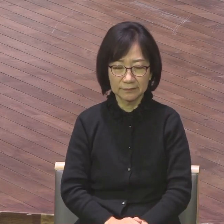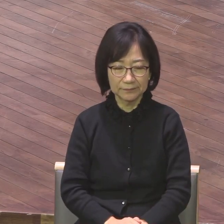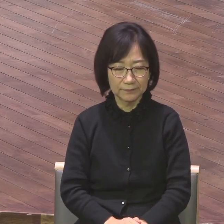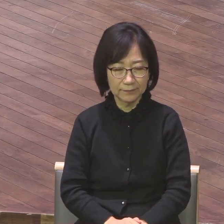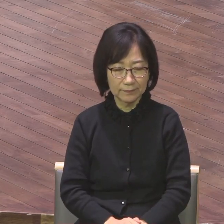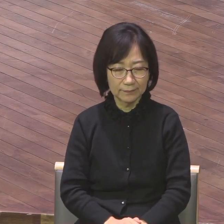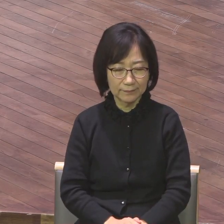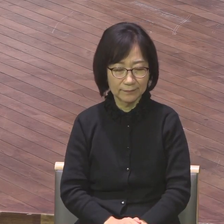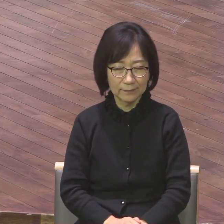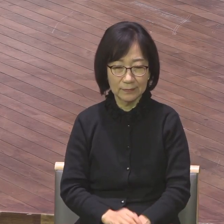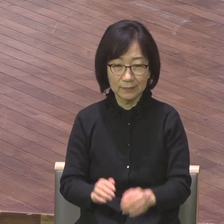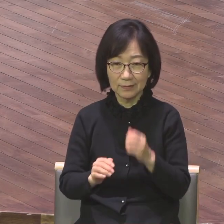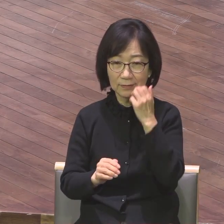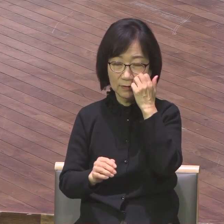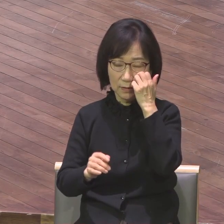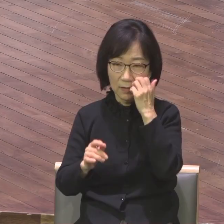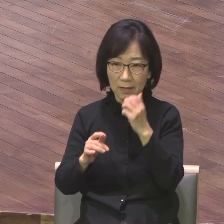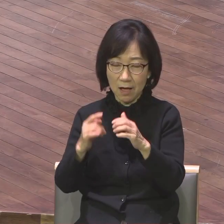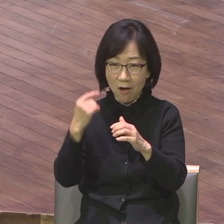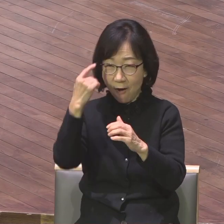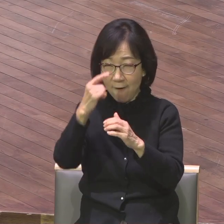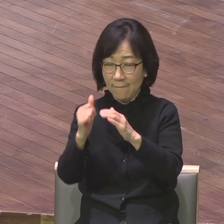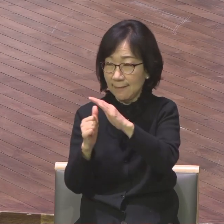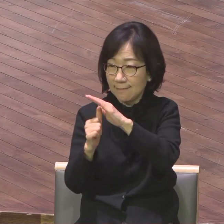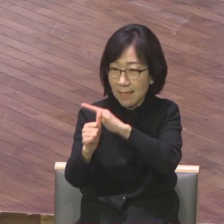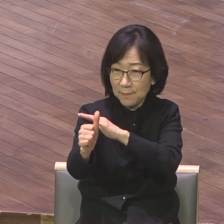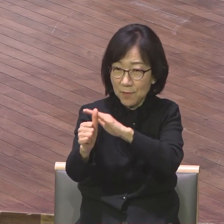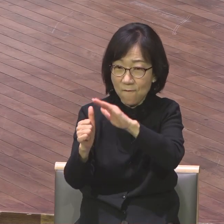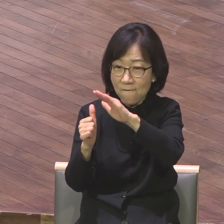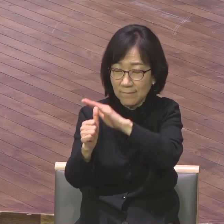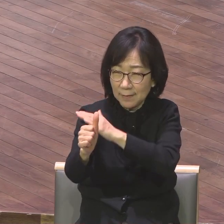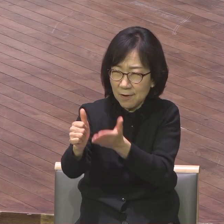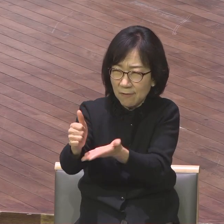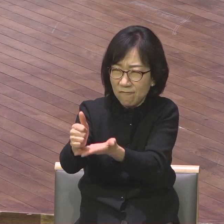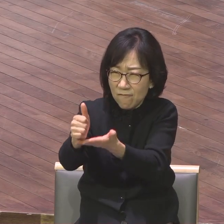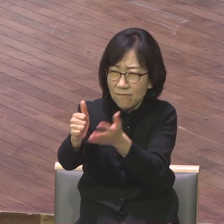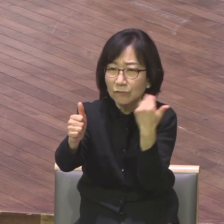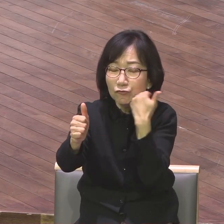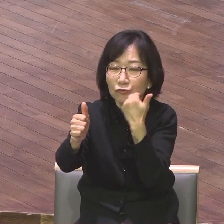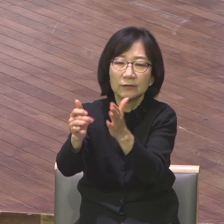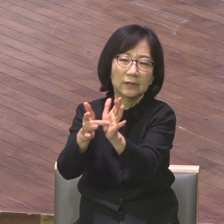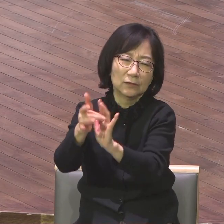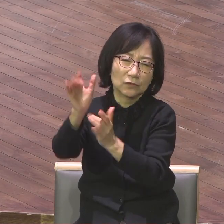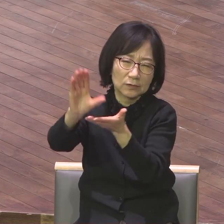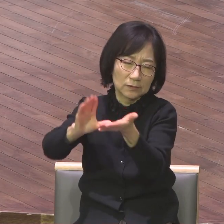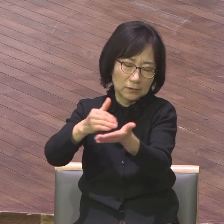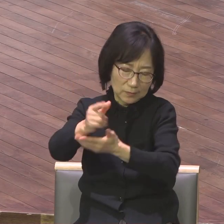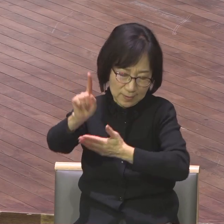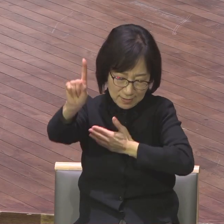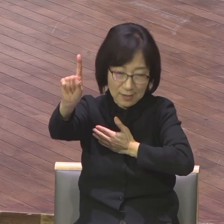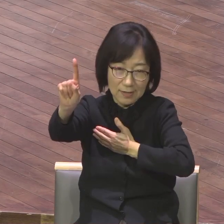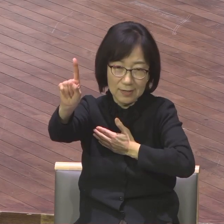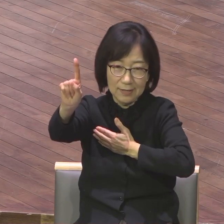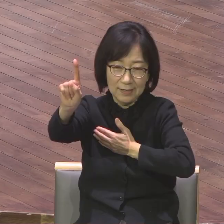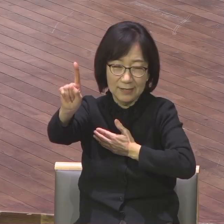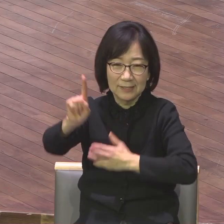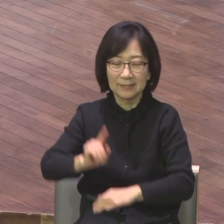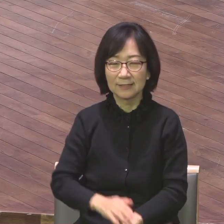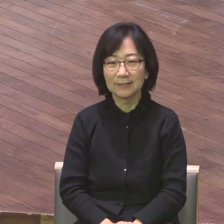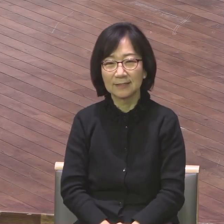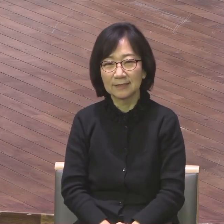무대 중심에 서실 분은 오직 예수 그리스도 밖에 없다라는 거죠. 어떻게